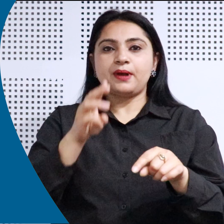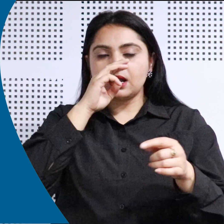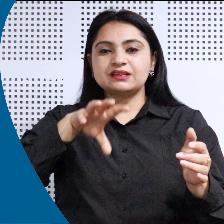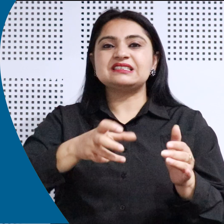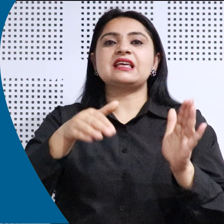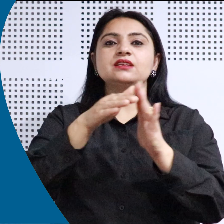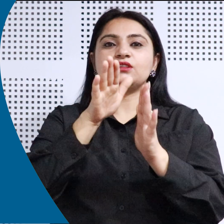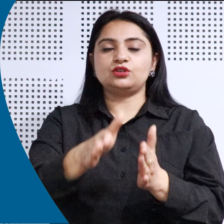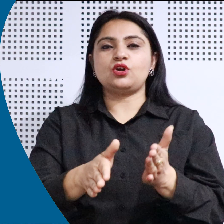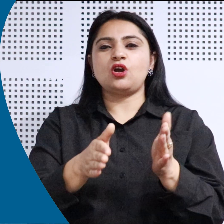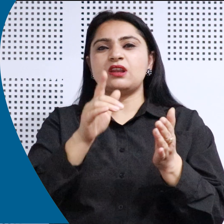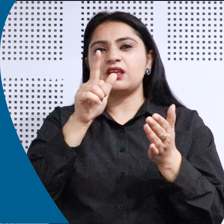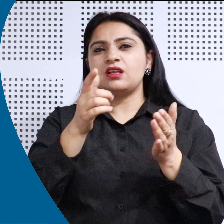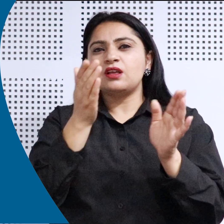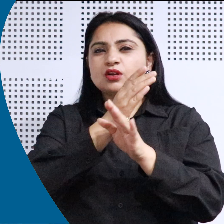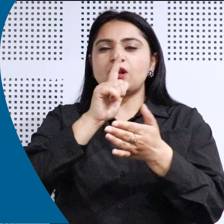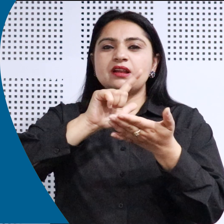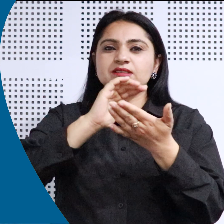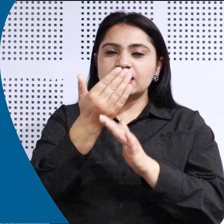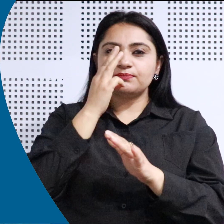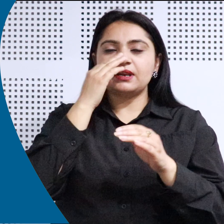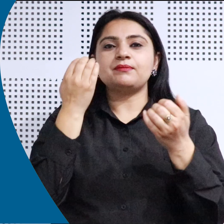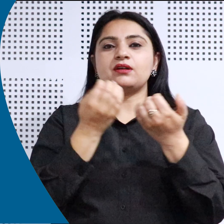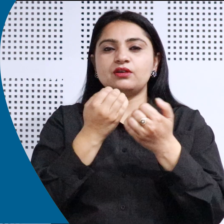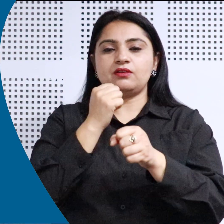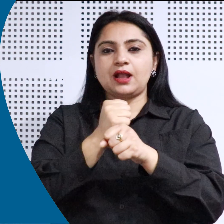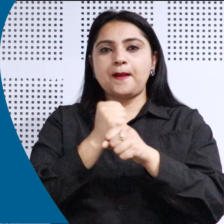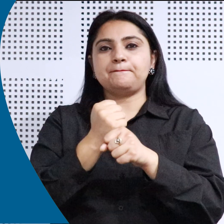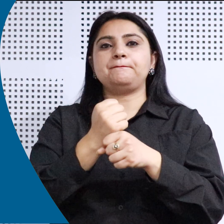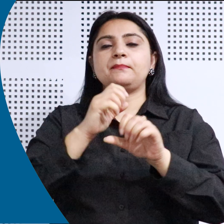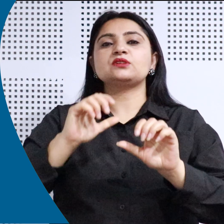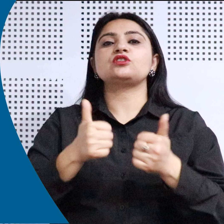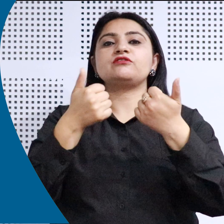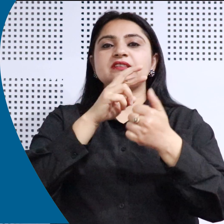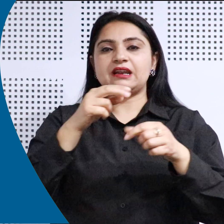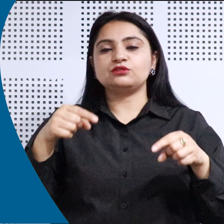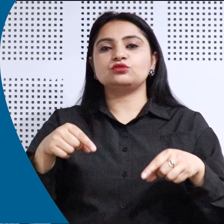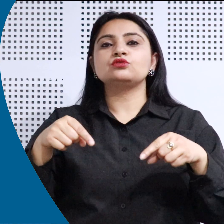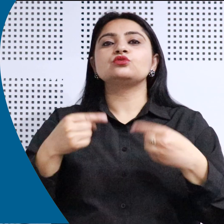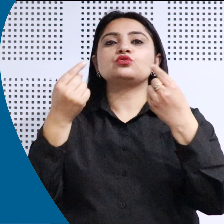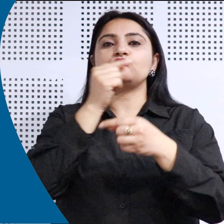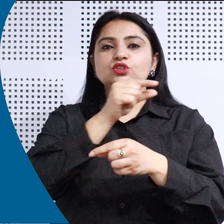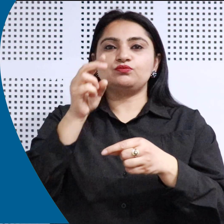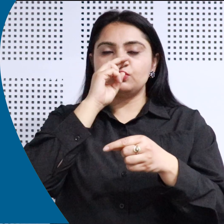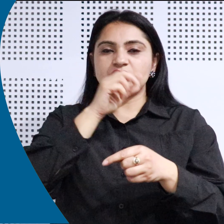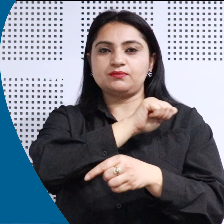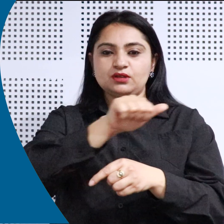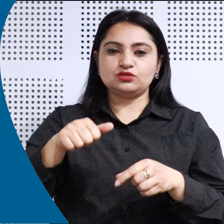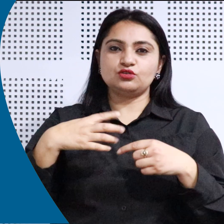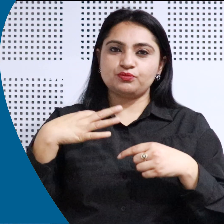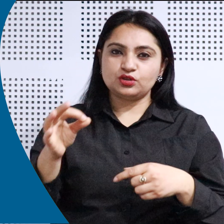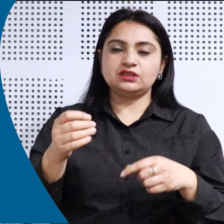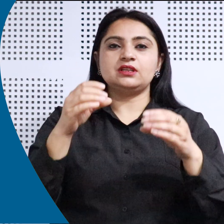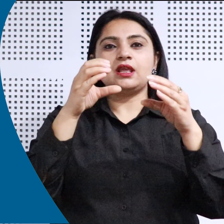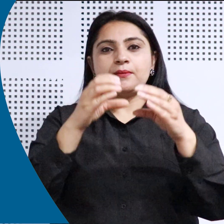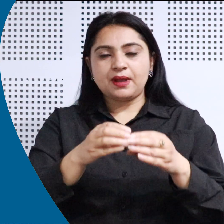स्थानीय तहले बितेको 7 महिनामा गरेको काम कारबाही, सफलता र चुनौतीको बारेमा जनप्रतिनिधि, पालिकाका